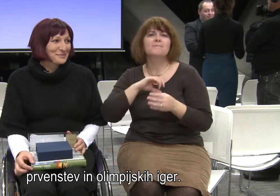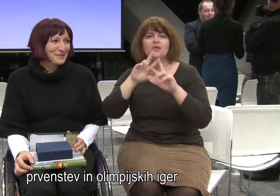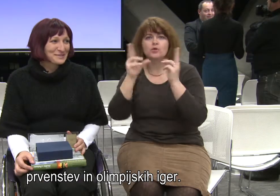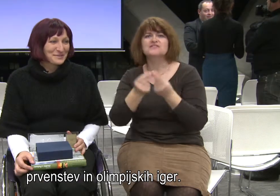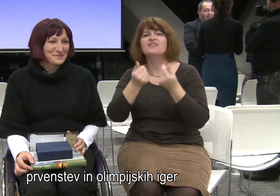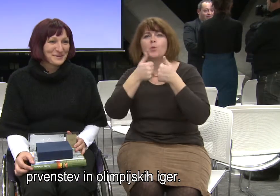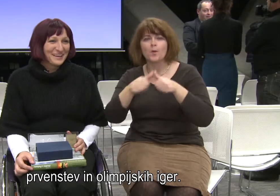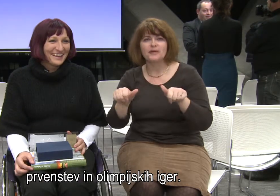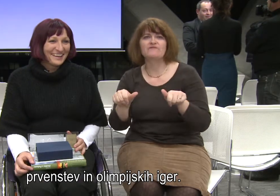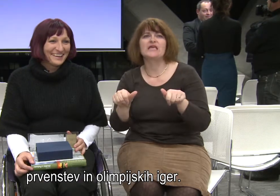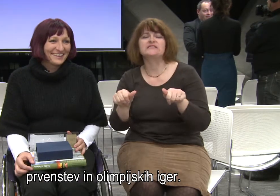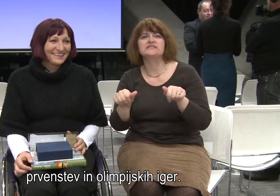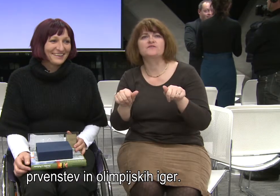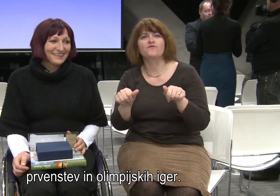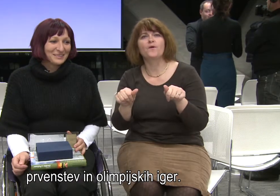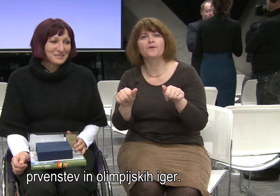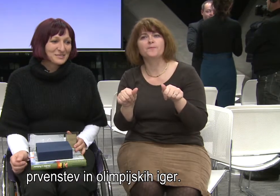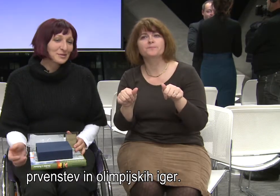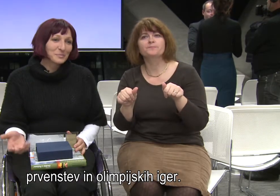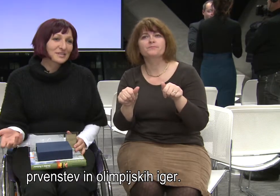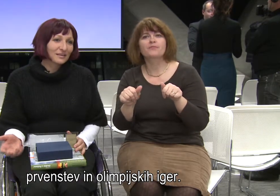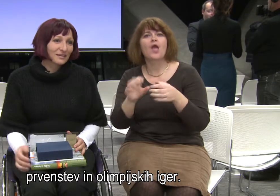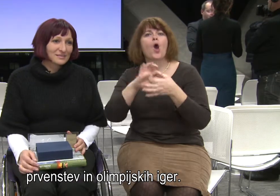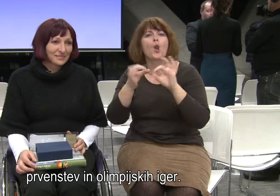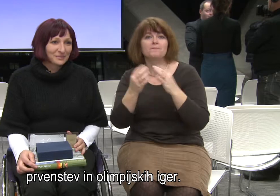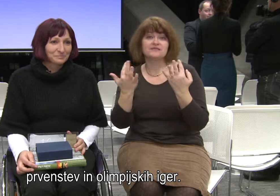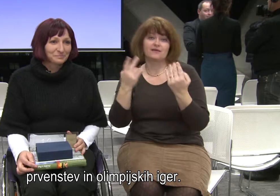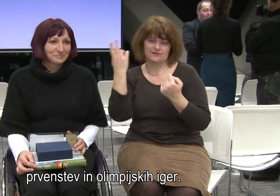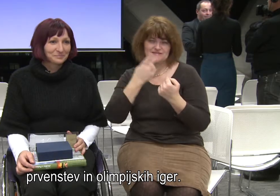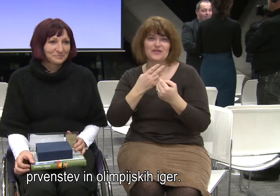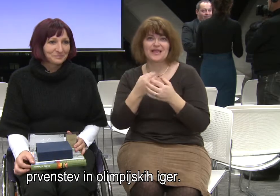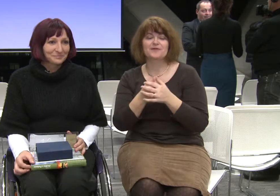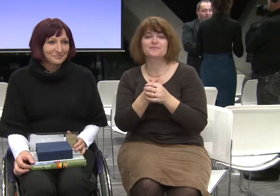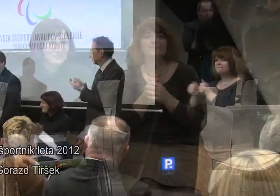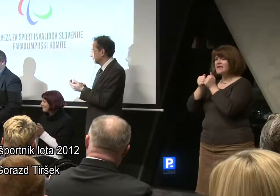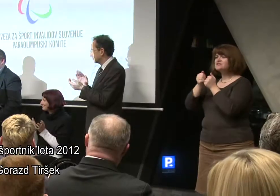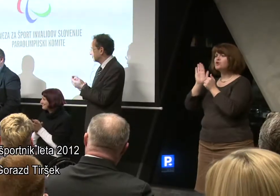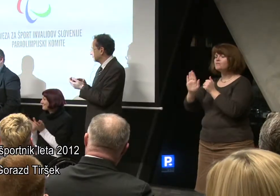svetovnih prvenstev in iz olimpijskih iger seveda.